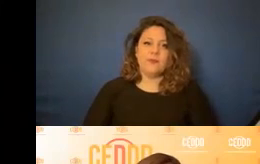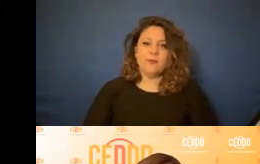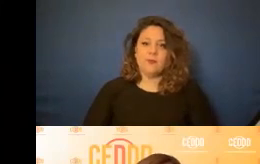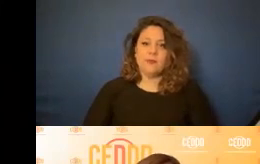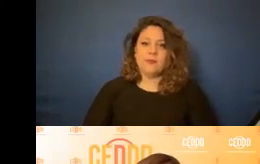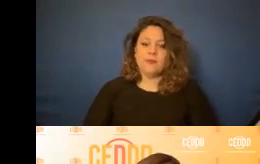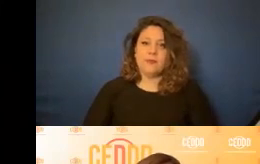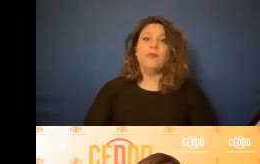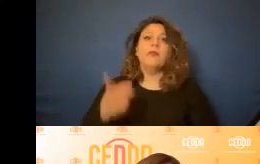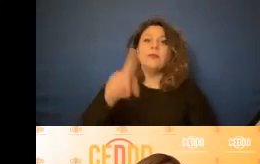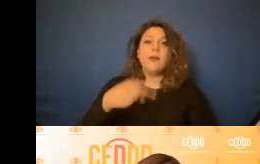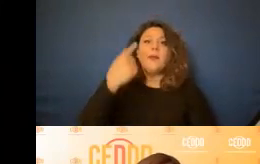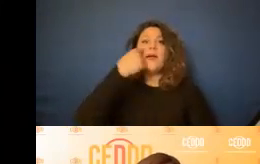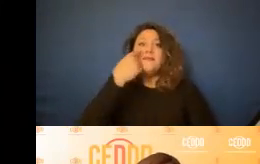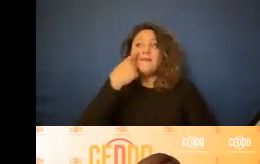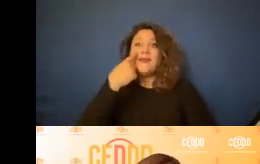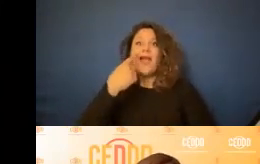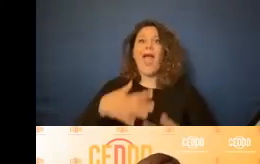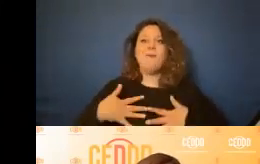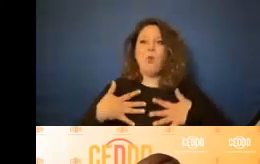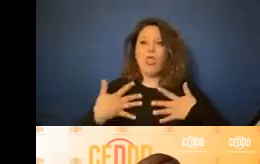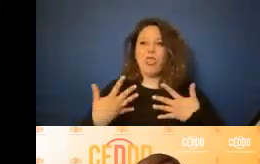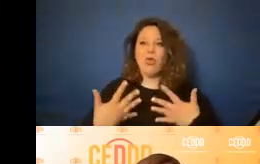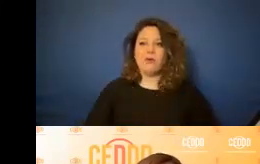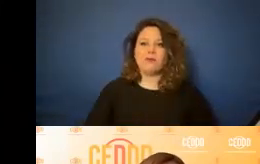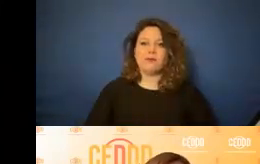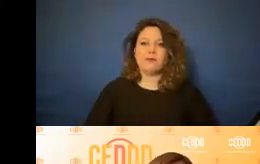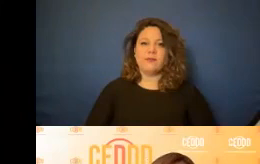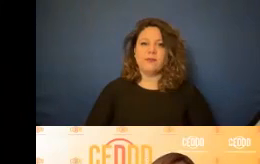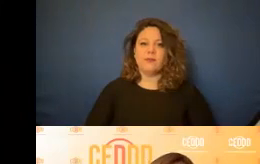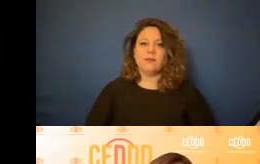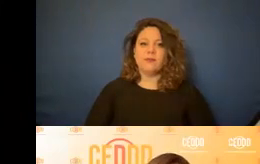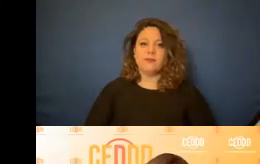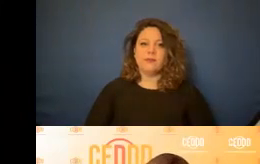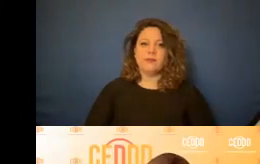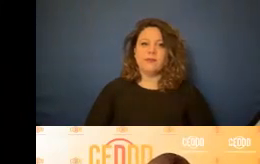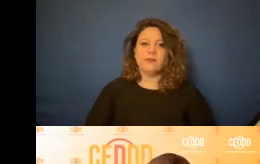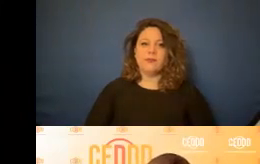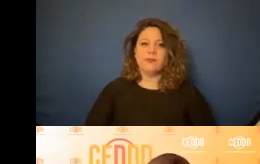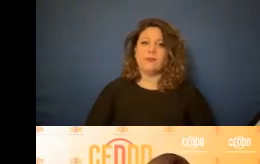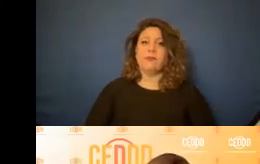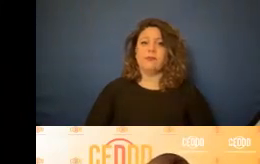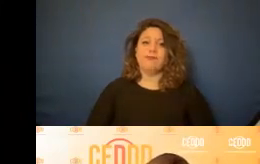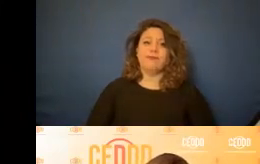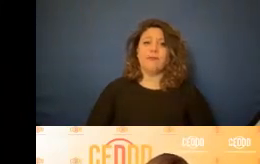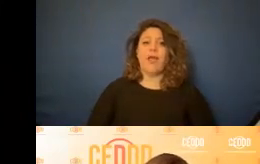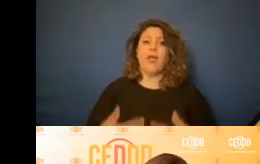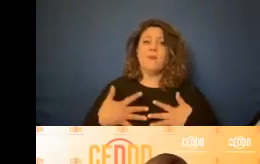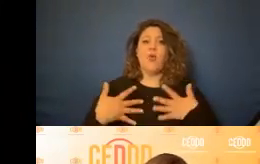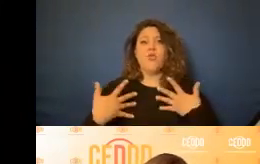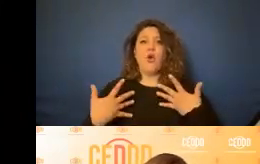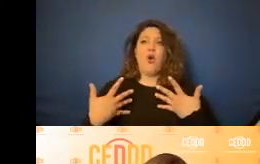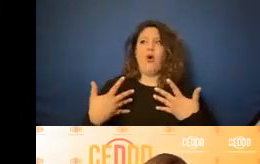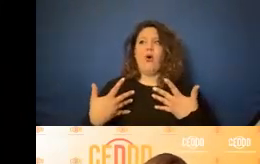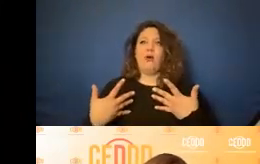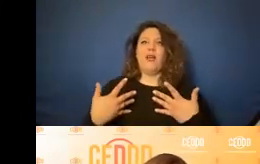fijarse en las emociones. Claro, emociones ambivalentes ya. En un adolescente es difícil, es poco descriptivo, ¿verdad? Pero